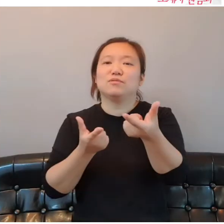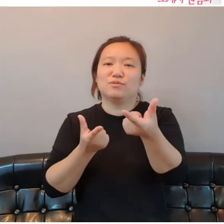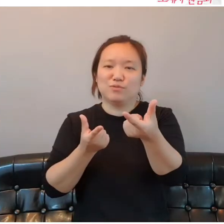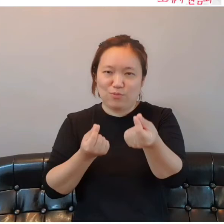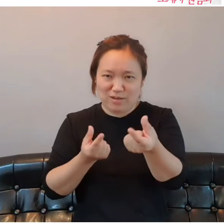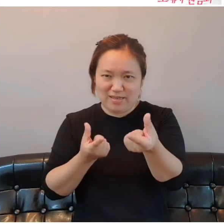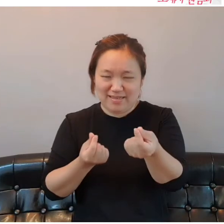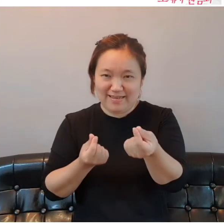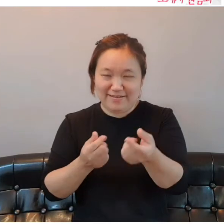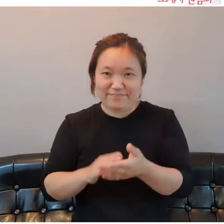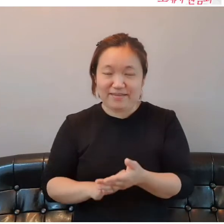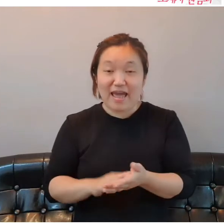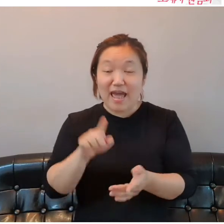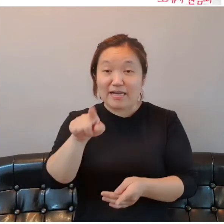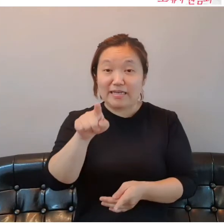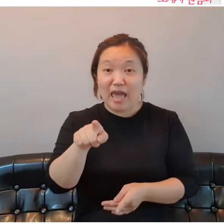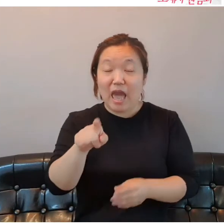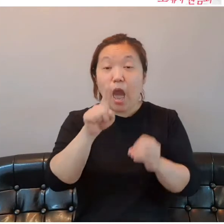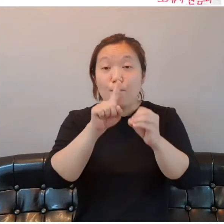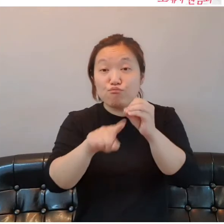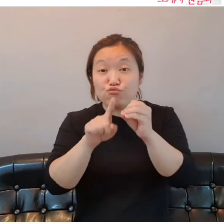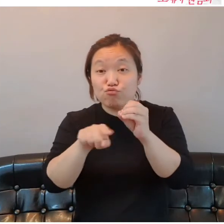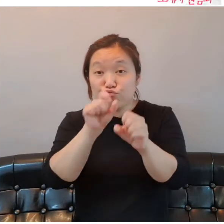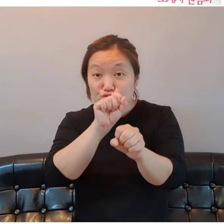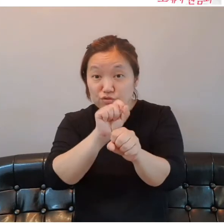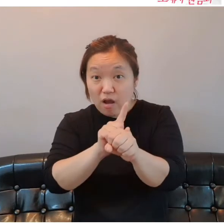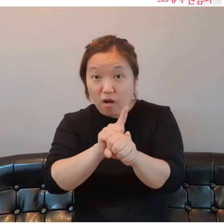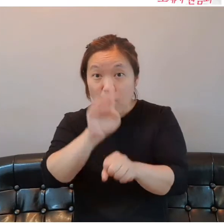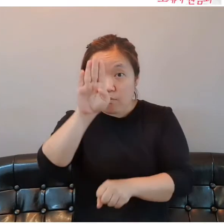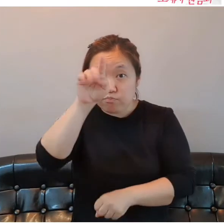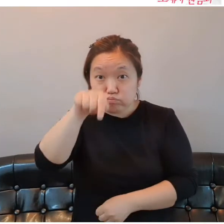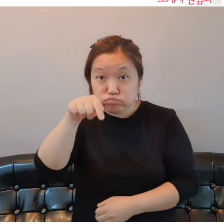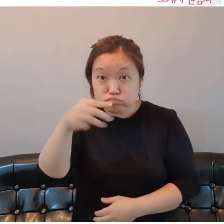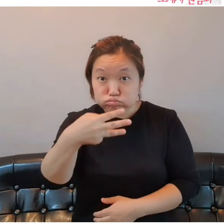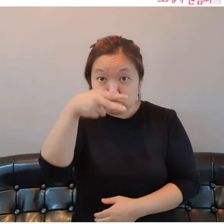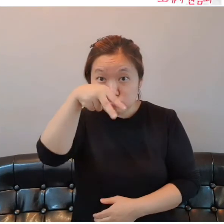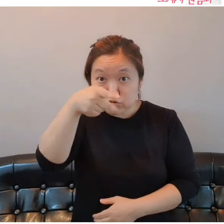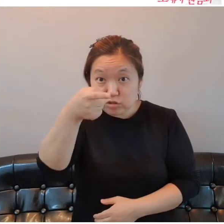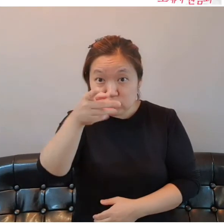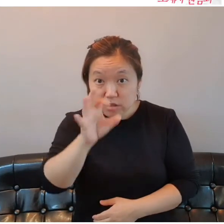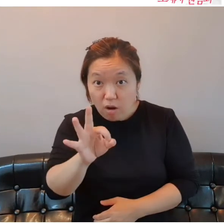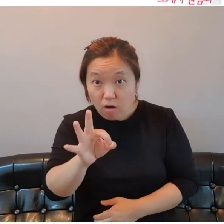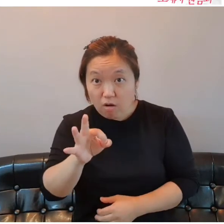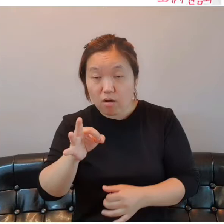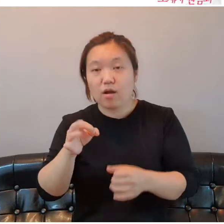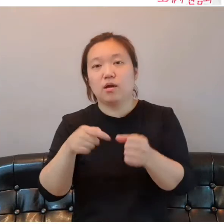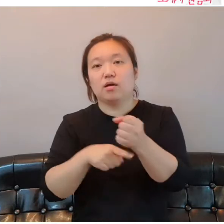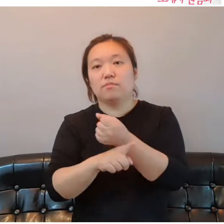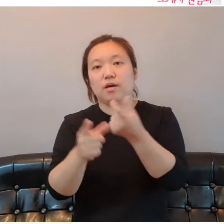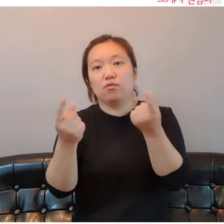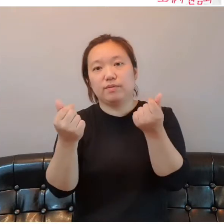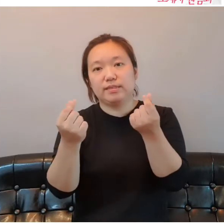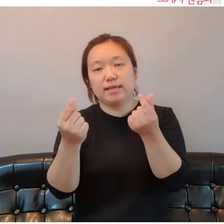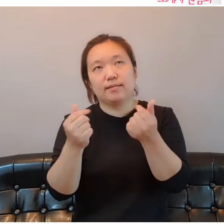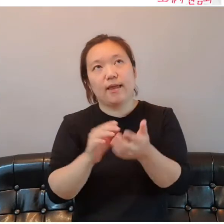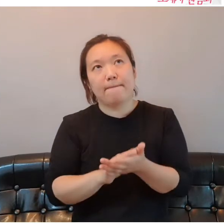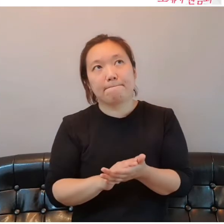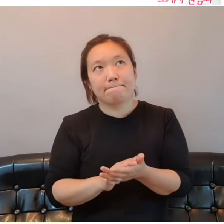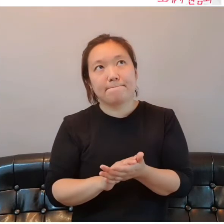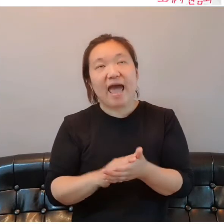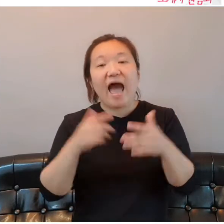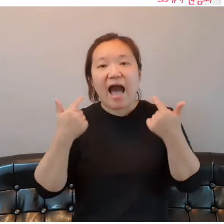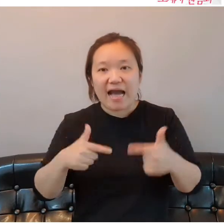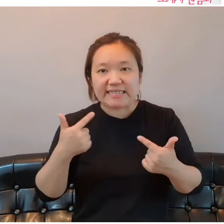곧 나이고요. 불성은 상당 아정이라고 해서 항상 즐겁고 참된 나이고 깨끗한